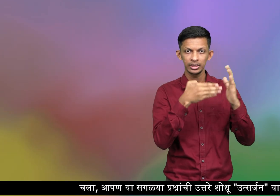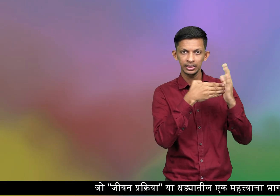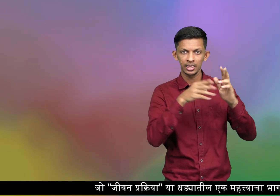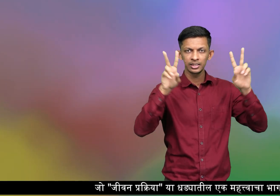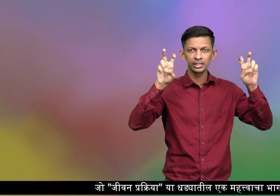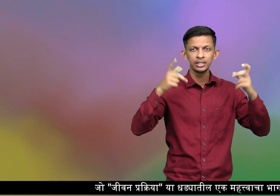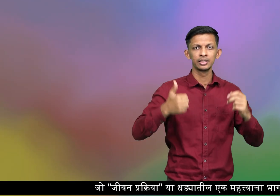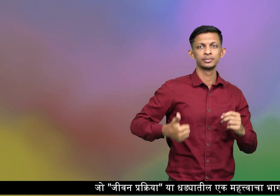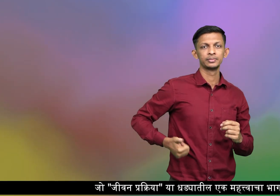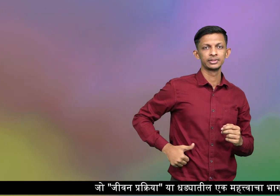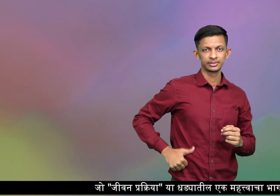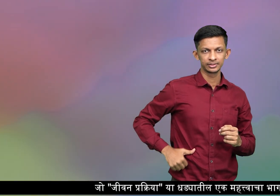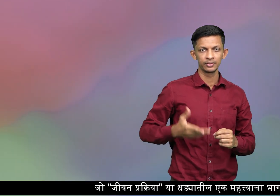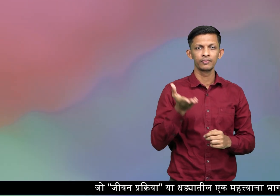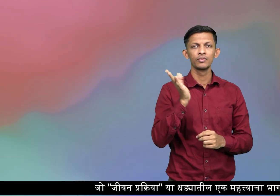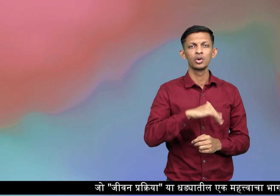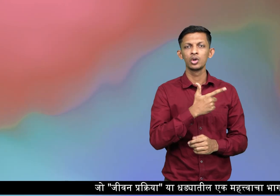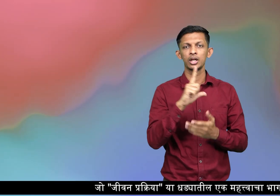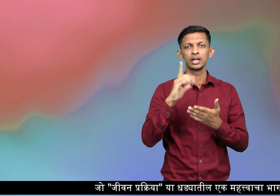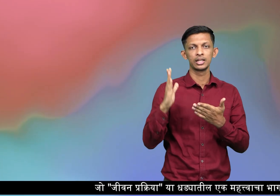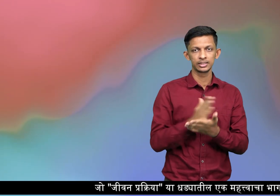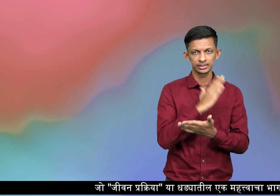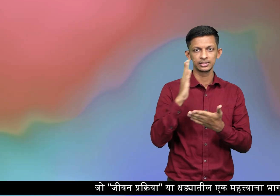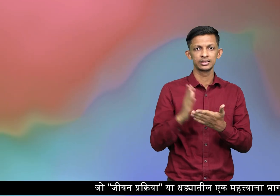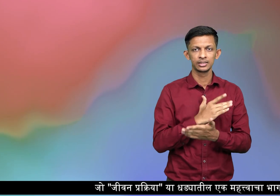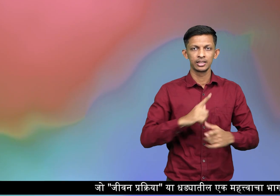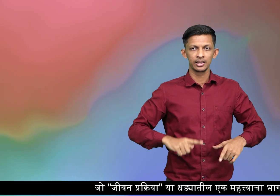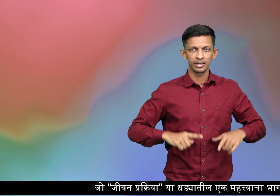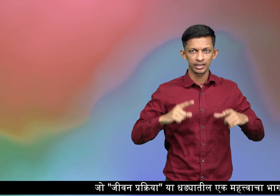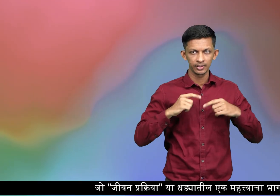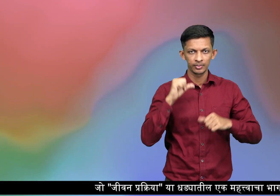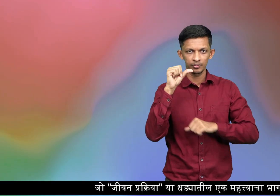जो जीवन प्रक्रिया या धड्यातील एक महत्त्वाचा भाग आहे.